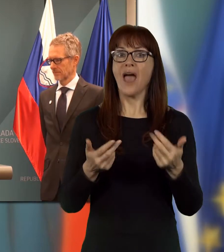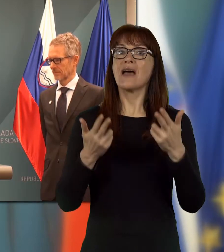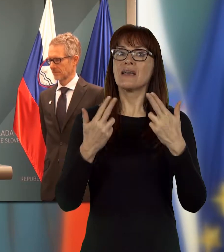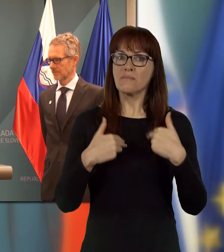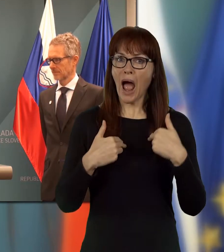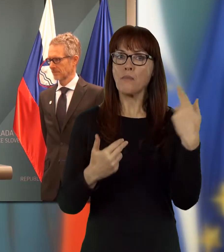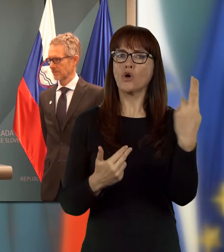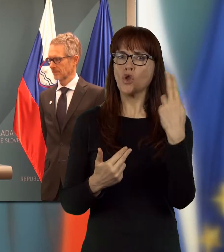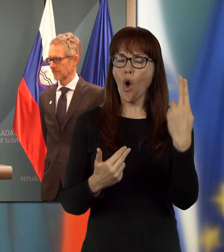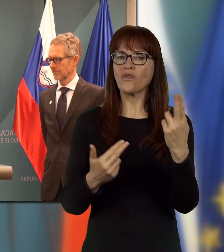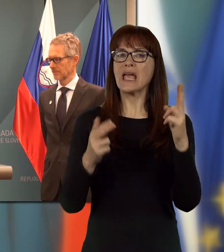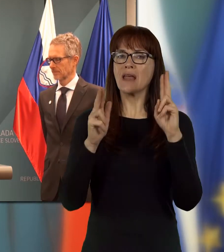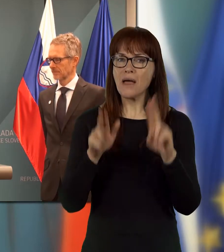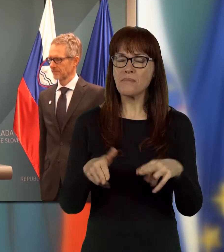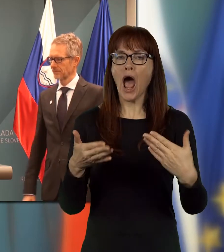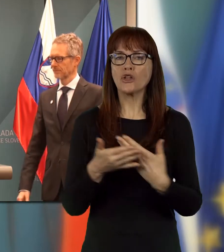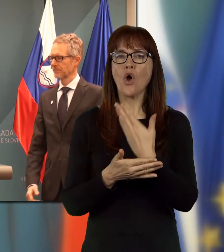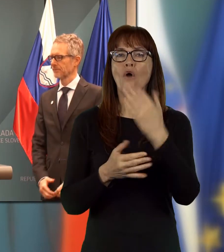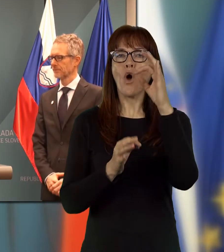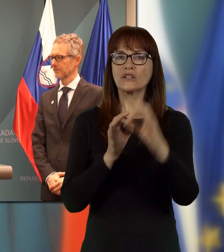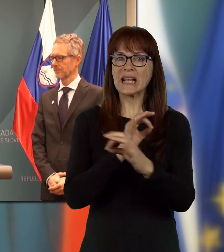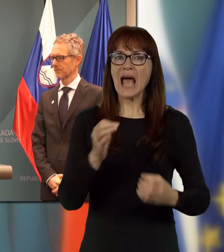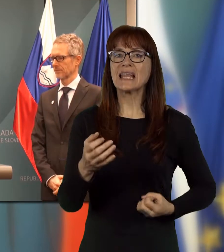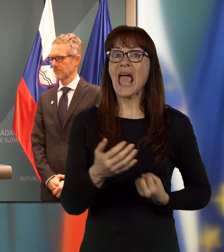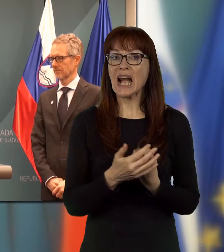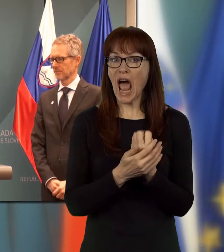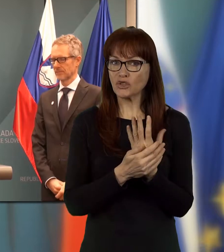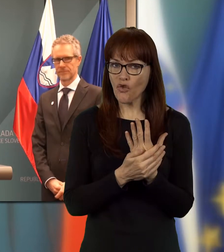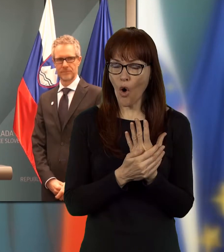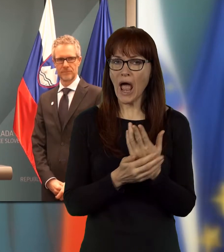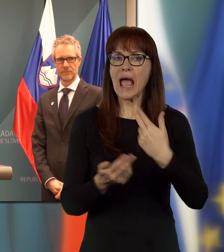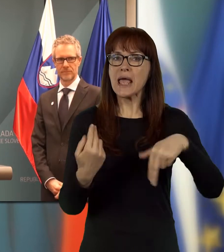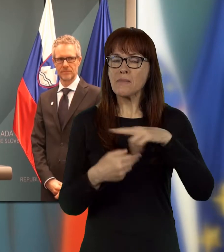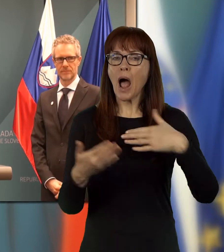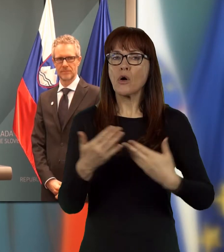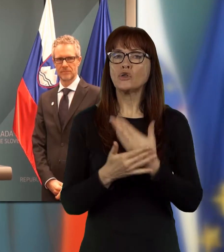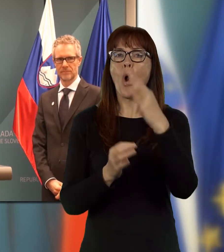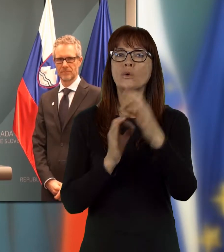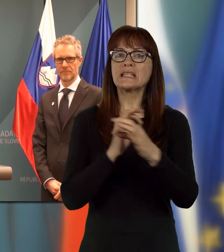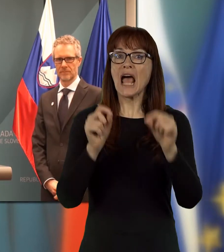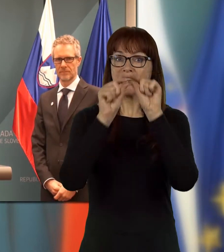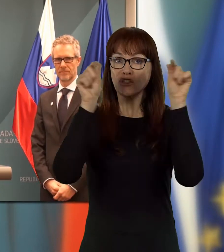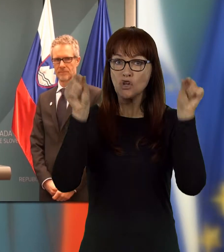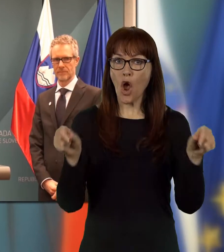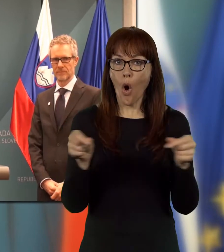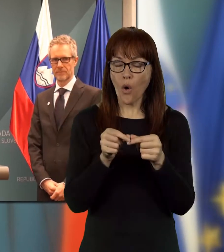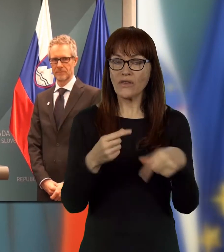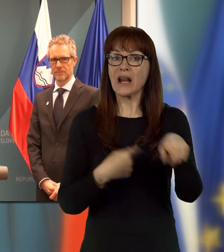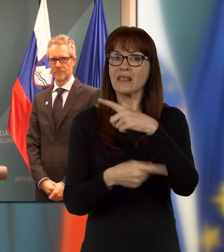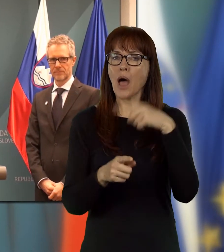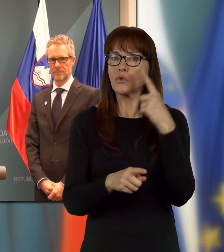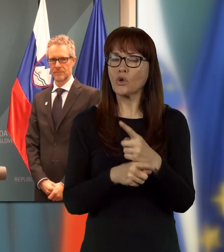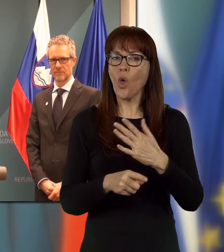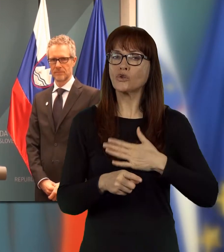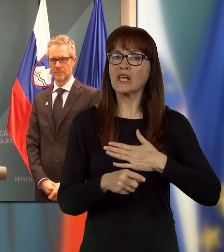da Slovenija ima novo strategijo razvoja, imamo nov strateški okvir, ki